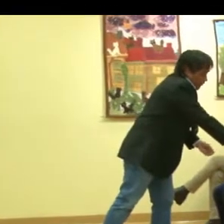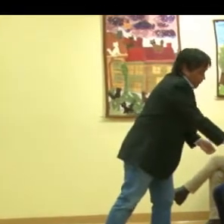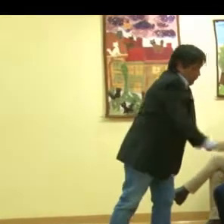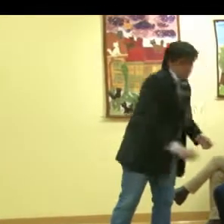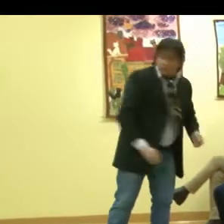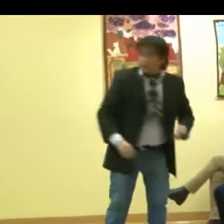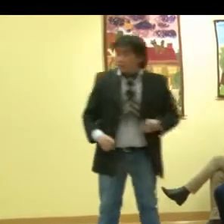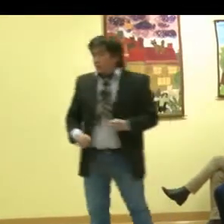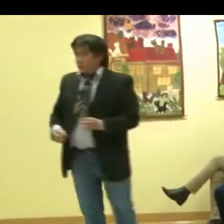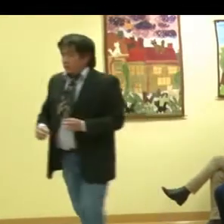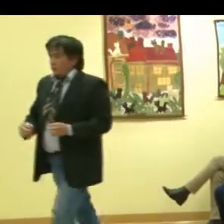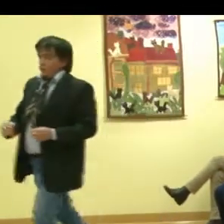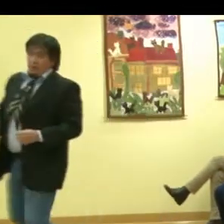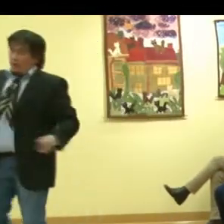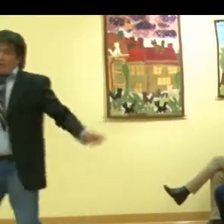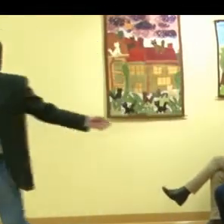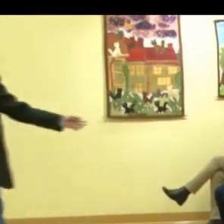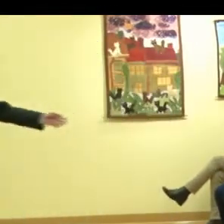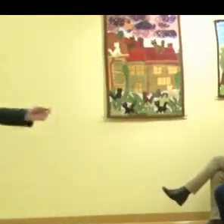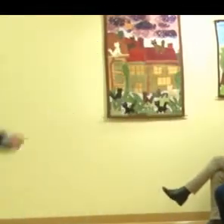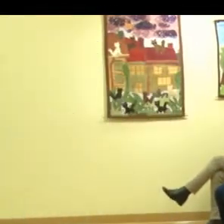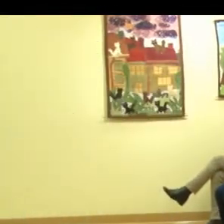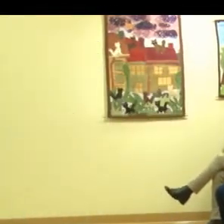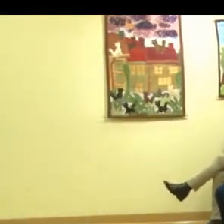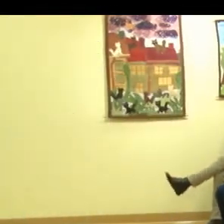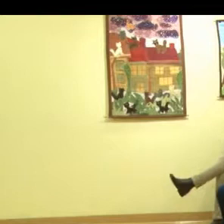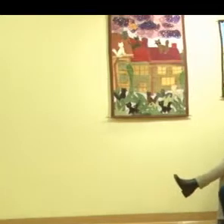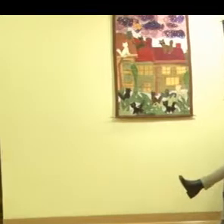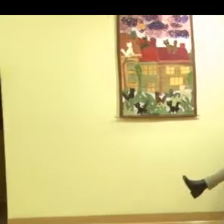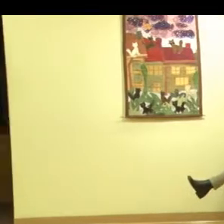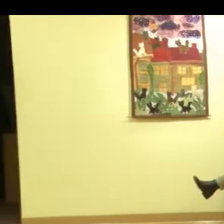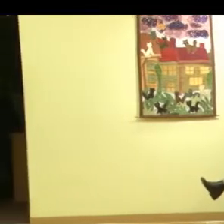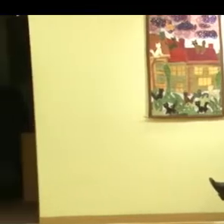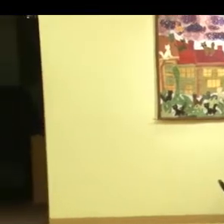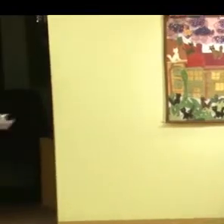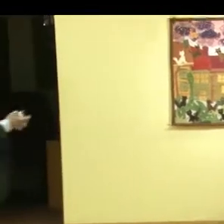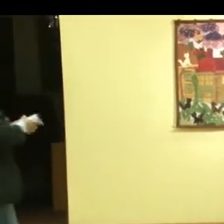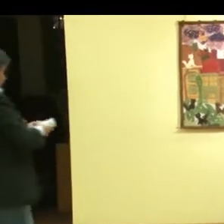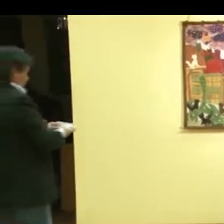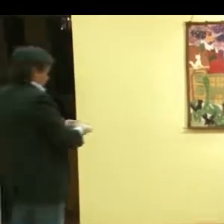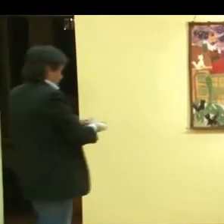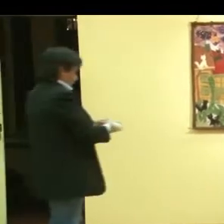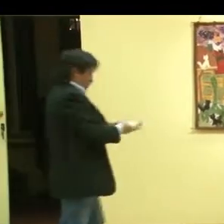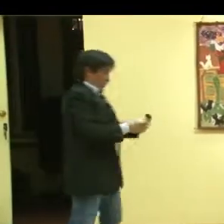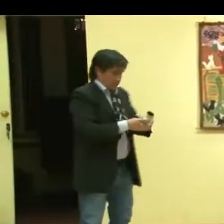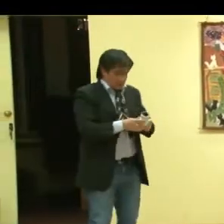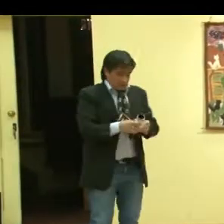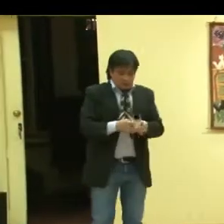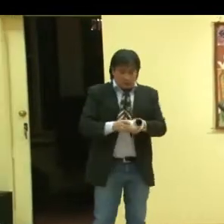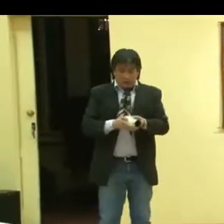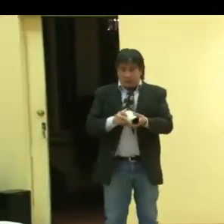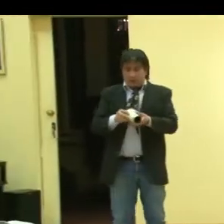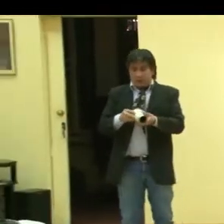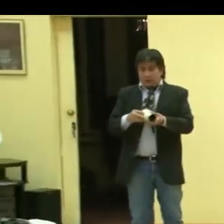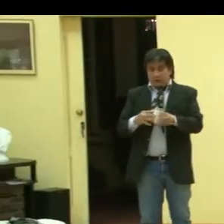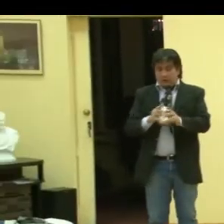I to jest też typowe takie właśnie argentyńskie. Christian tak naprawdę codziennie pije yerbę również w